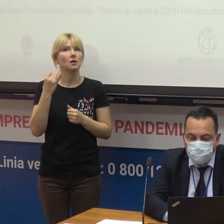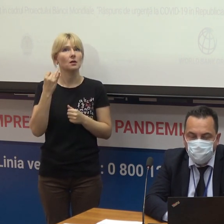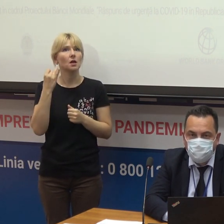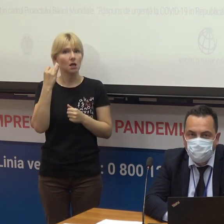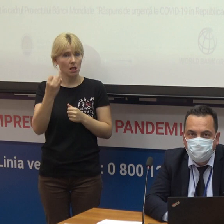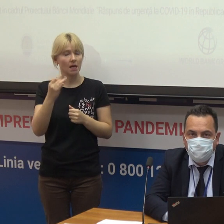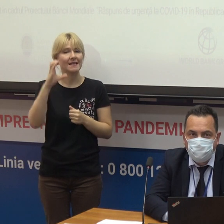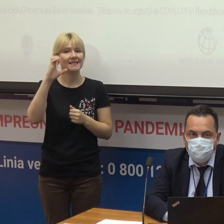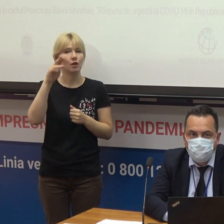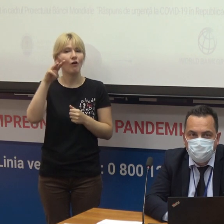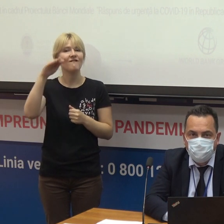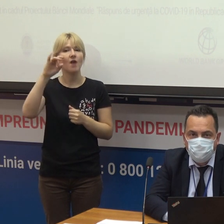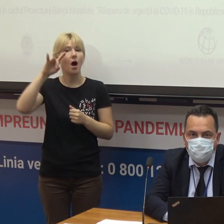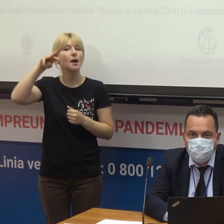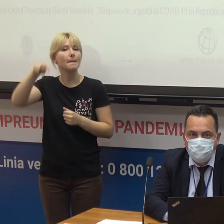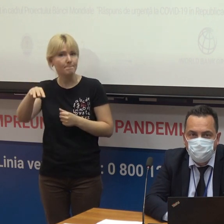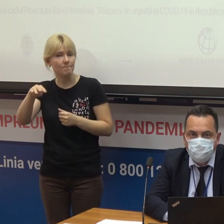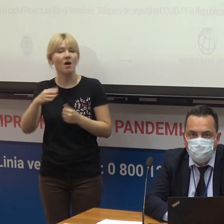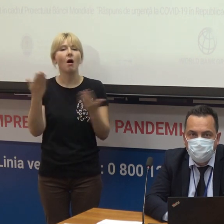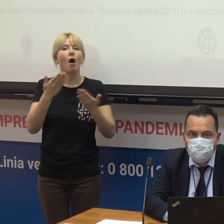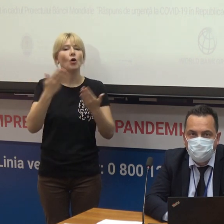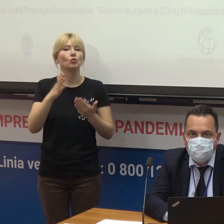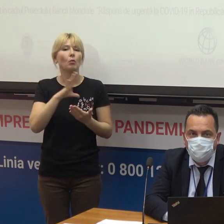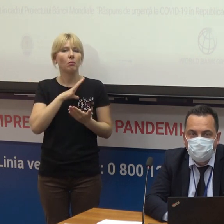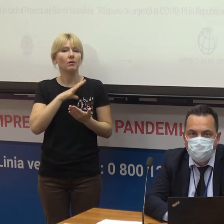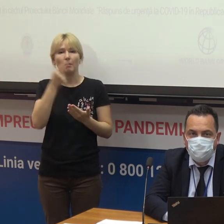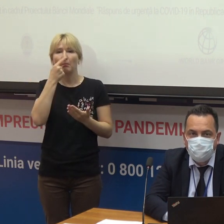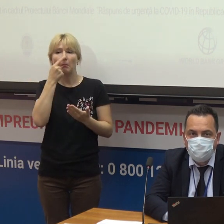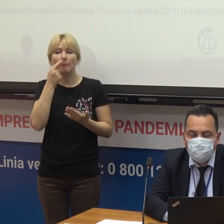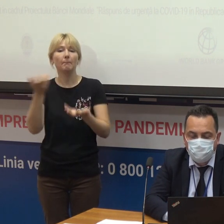și vaccinul Sinopharm, care a fost mai recent